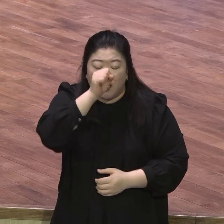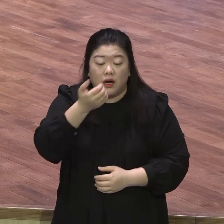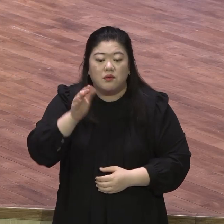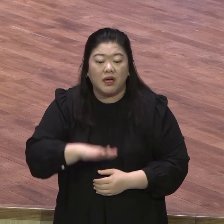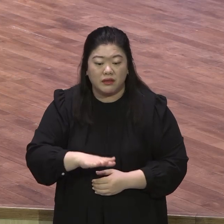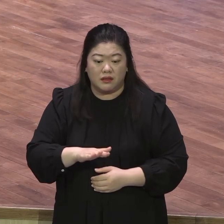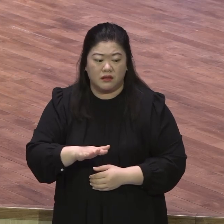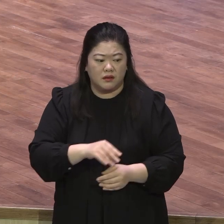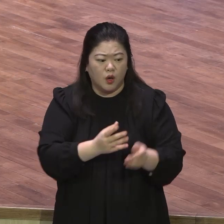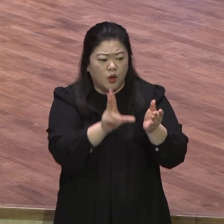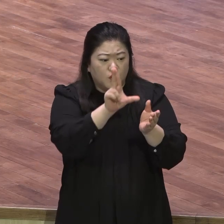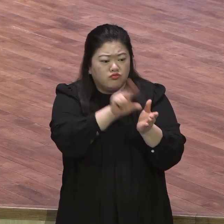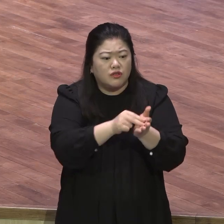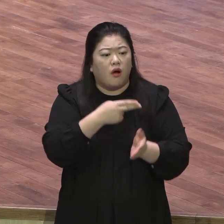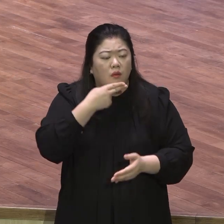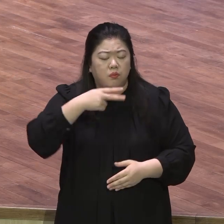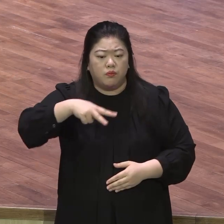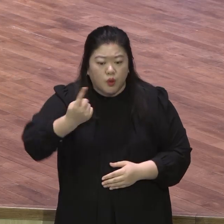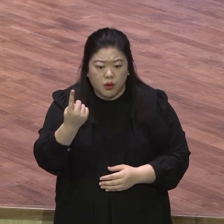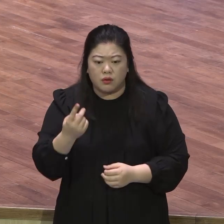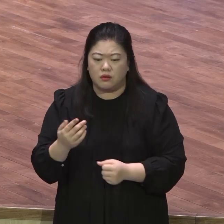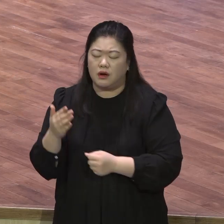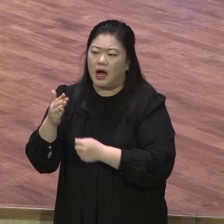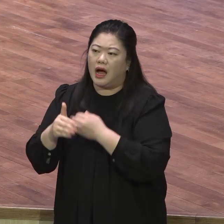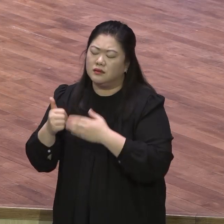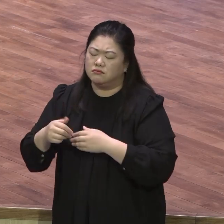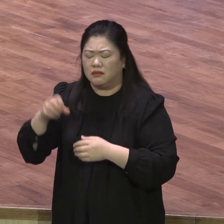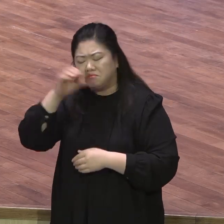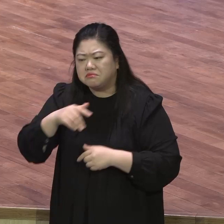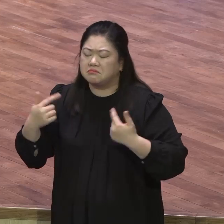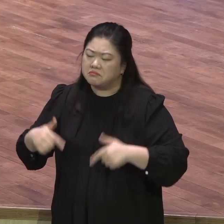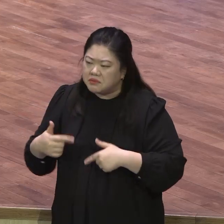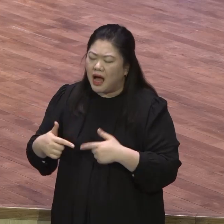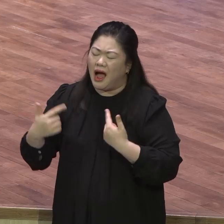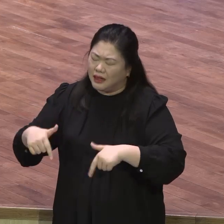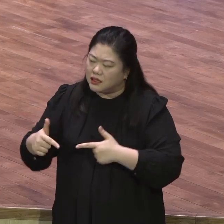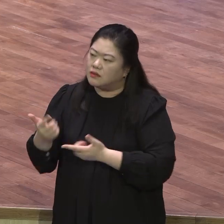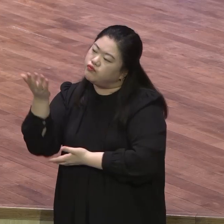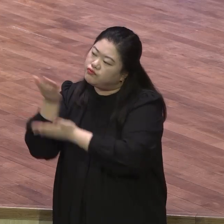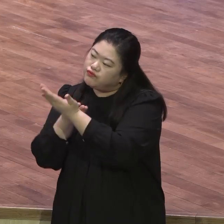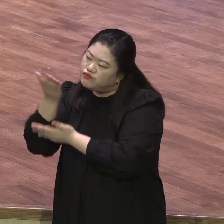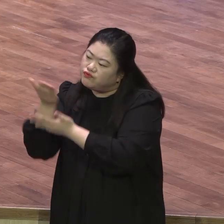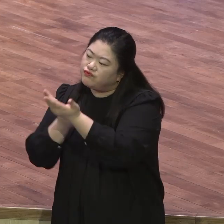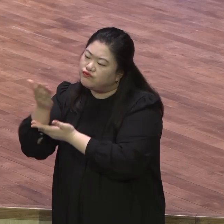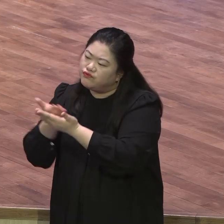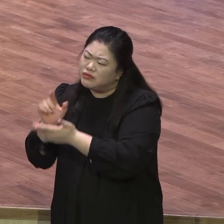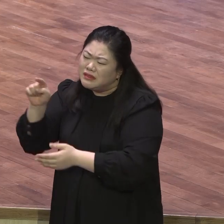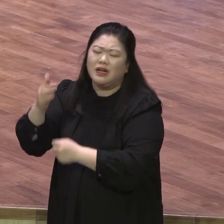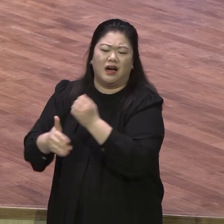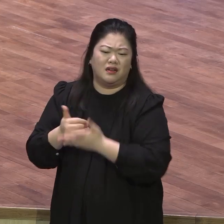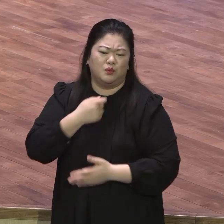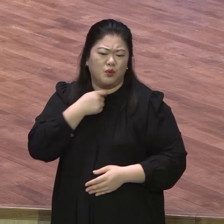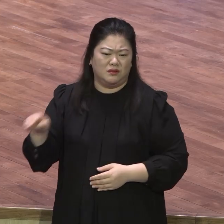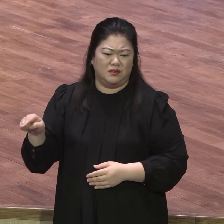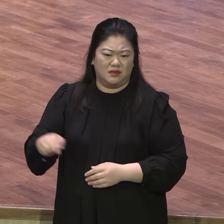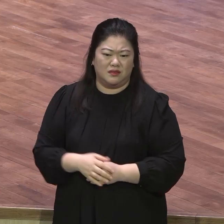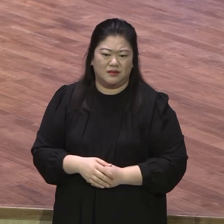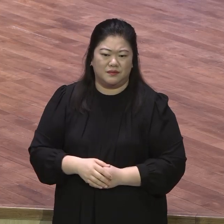그래서 예수 그 일 동안 성천하신 이후에 뭐요? 뭐가 오셨어요? 보호사 성령이 오셨어요.